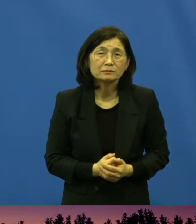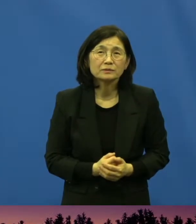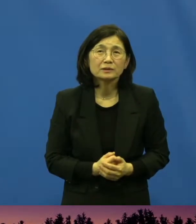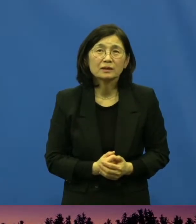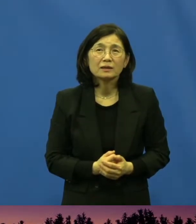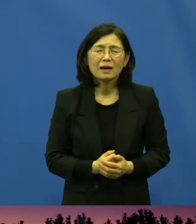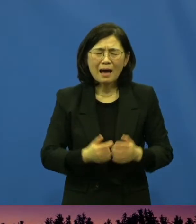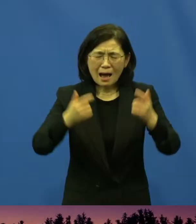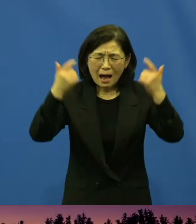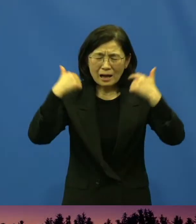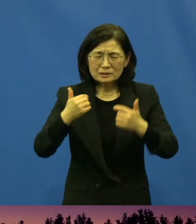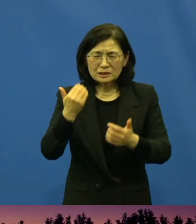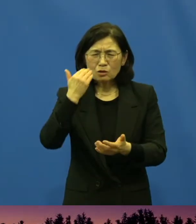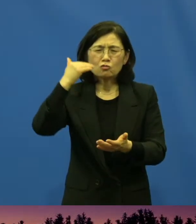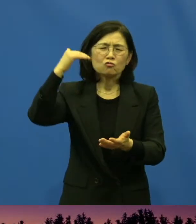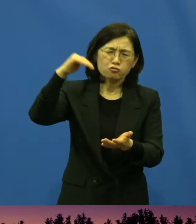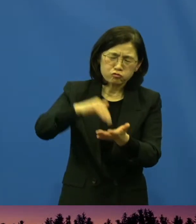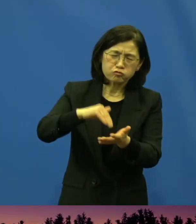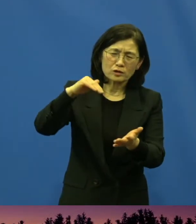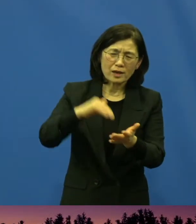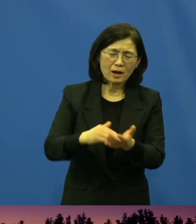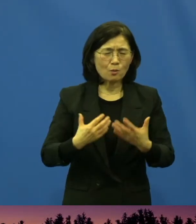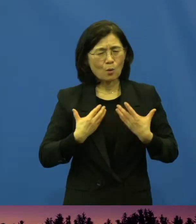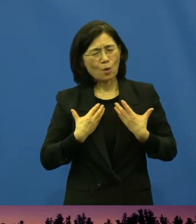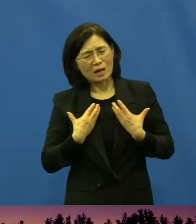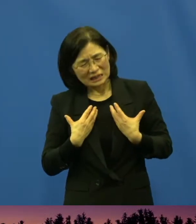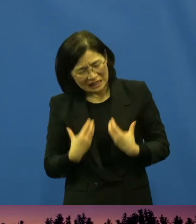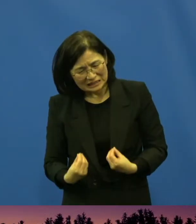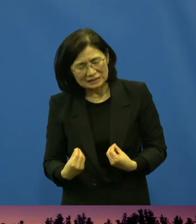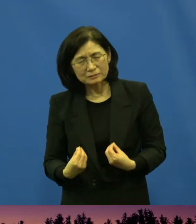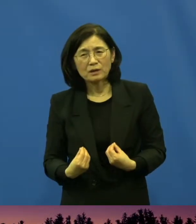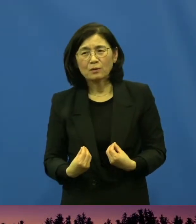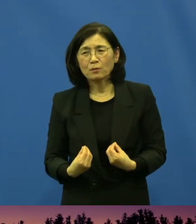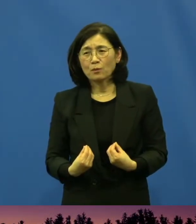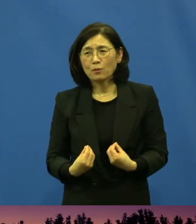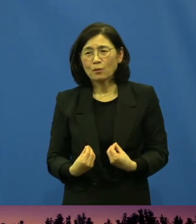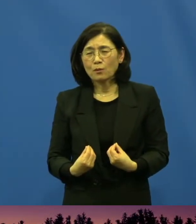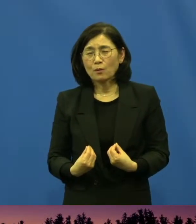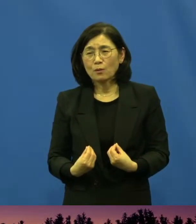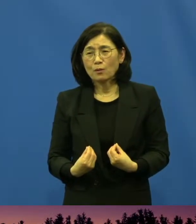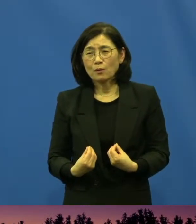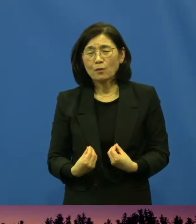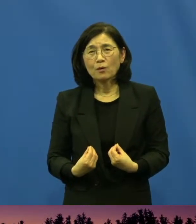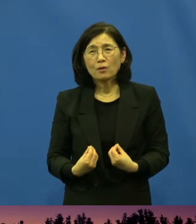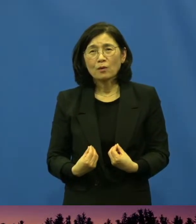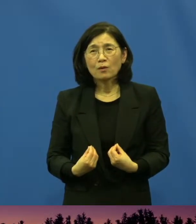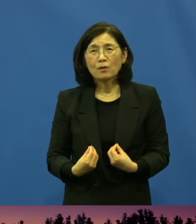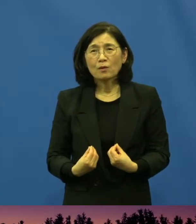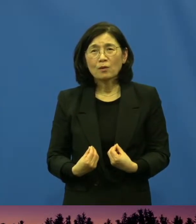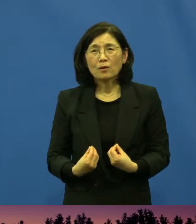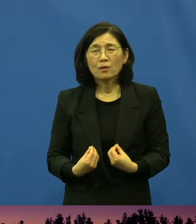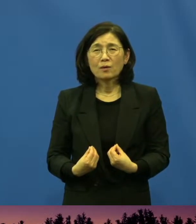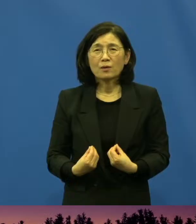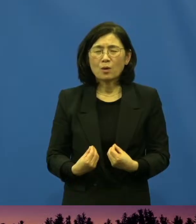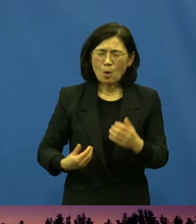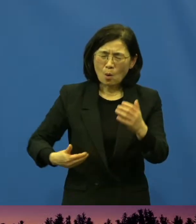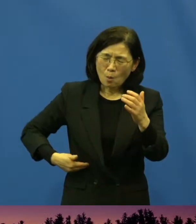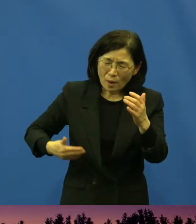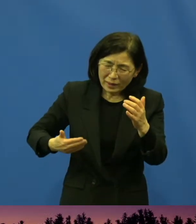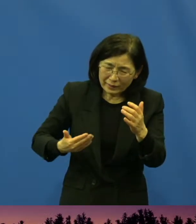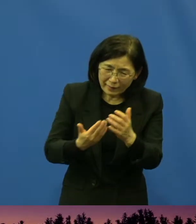후회하고 낙심하고 절망하고 그러다가 형식적인